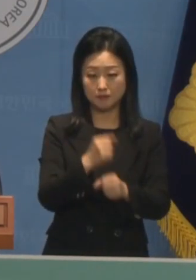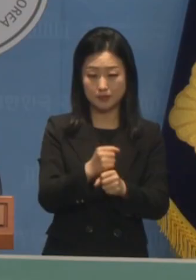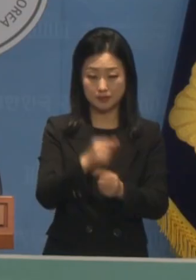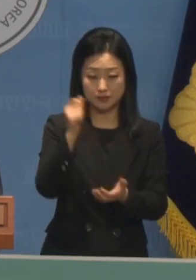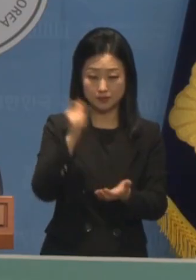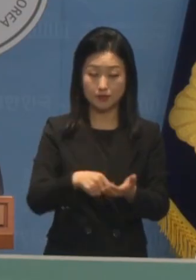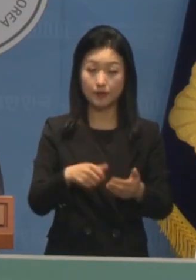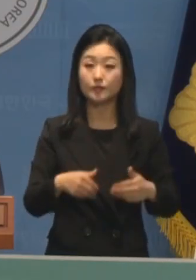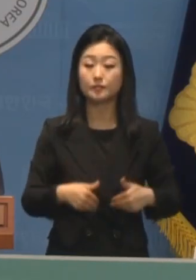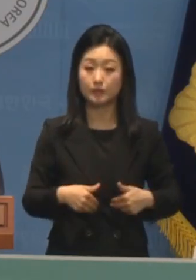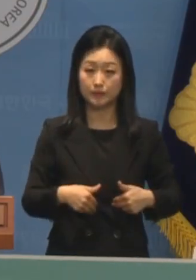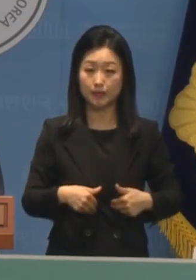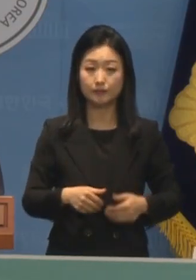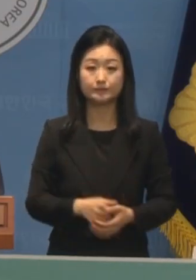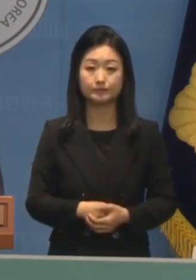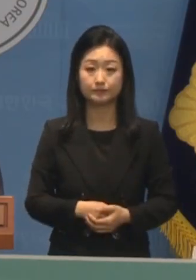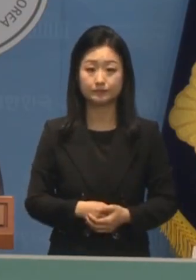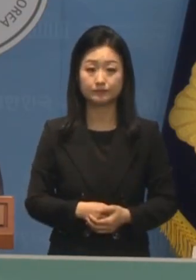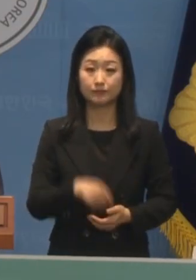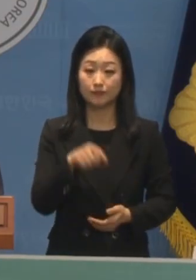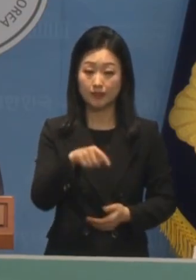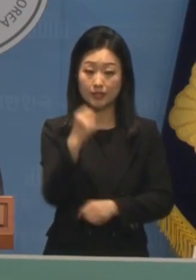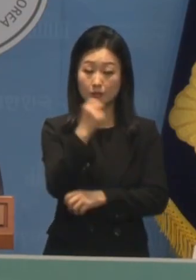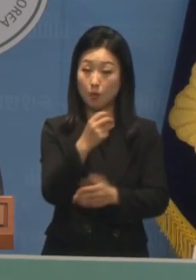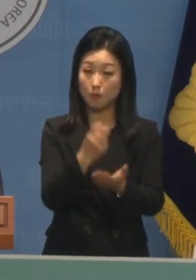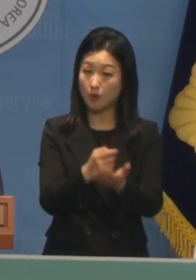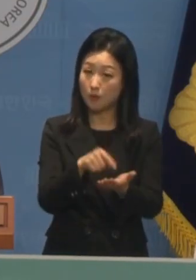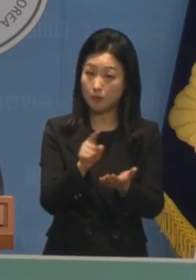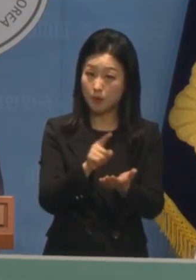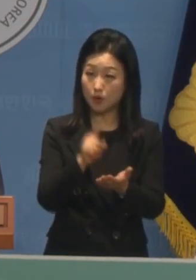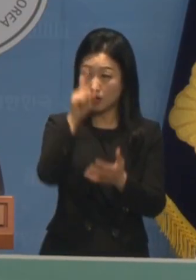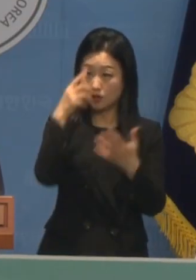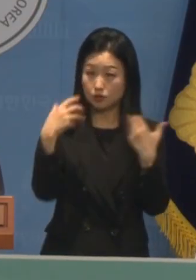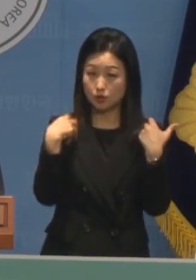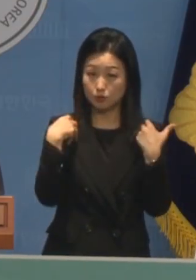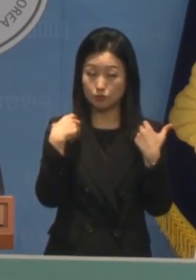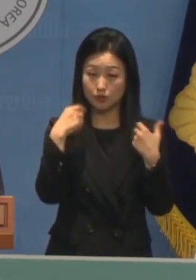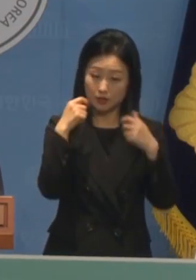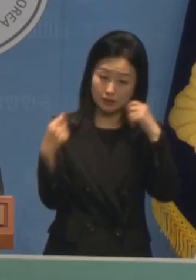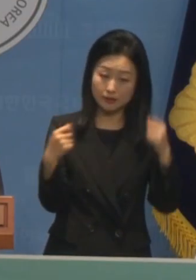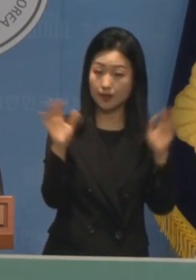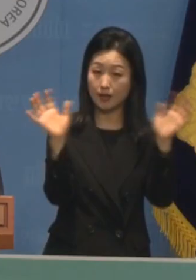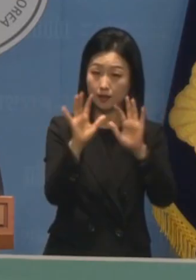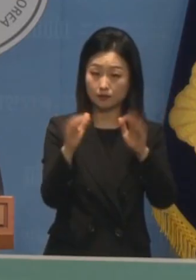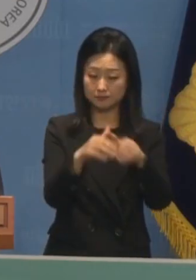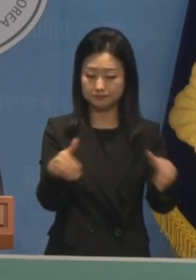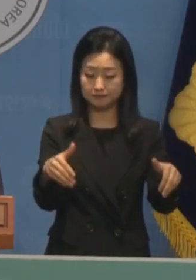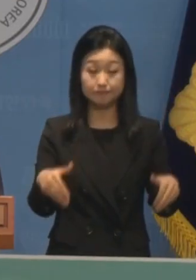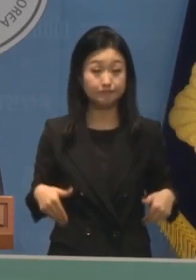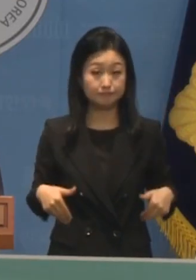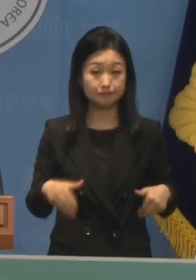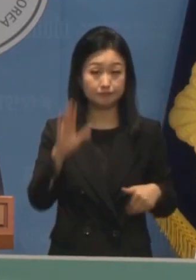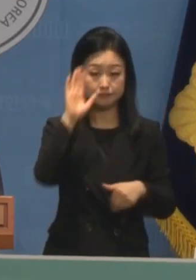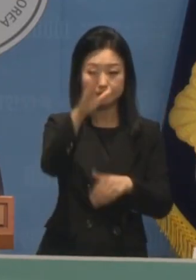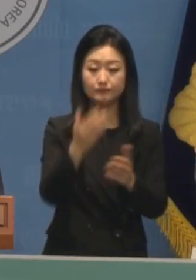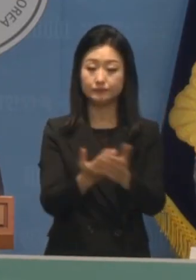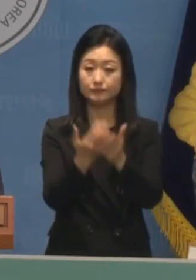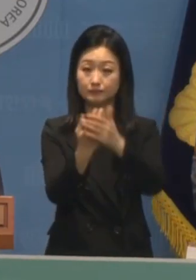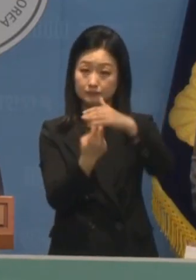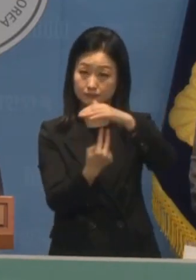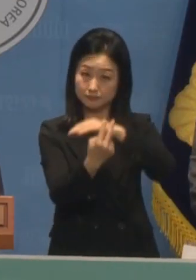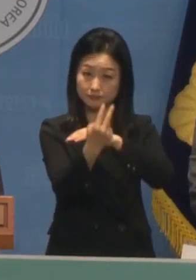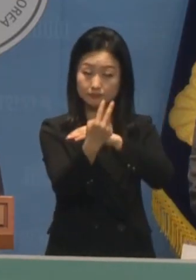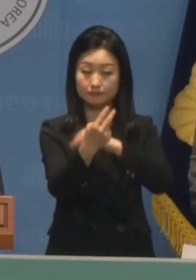합니다. 사회연대 경제기본법은 정권의 입맛에 휘둘리지 않고 통합적이고 장기적인 발전 전망을 그릴